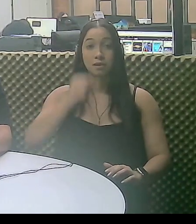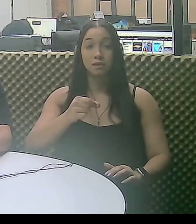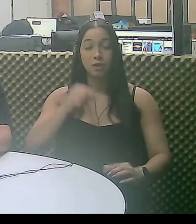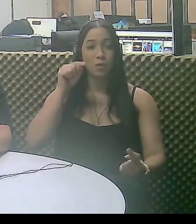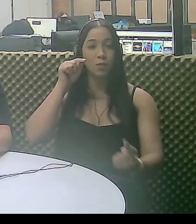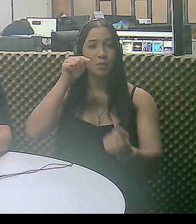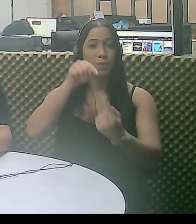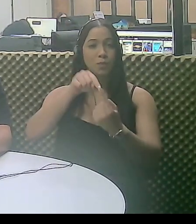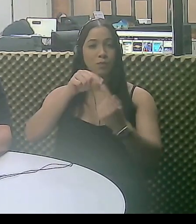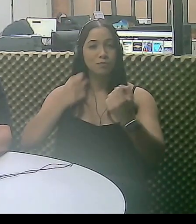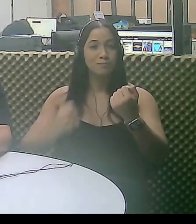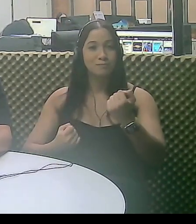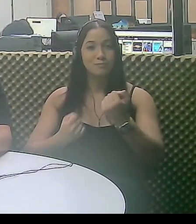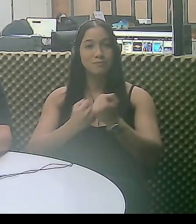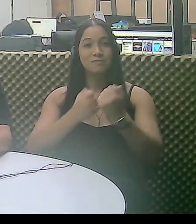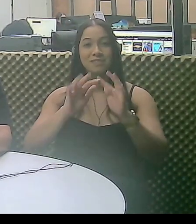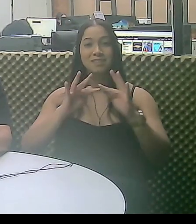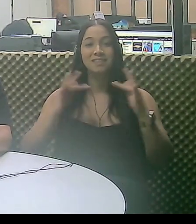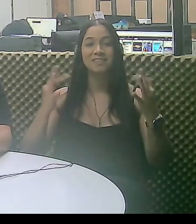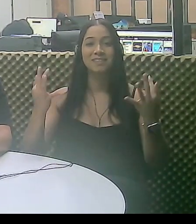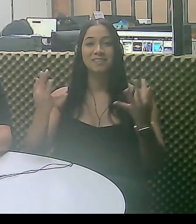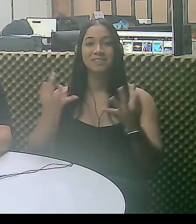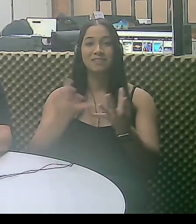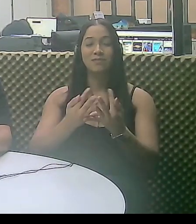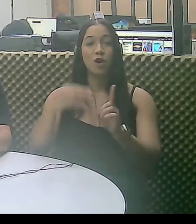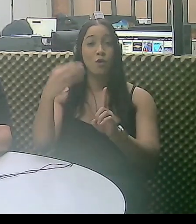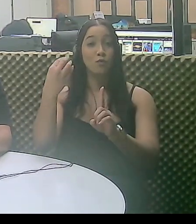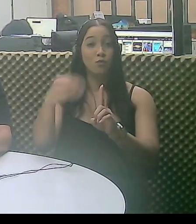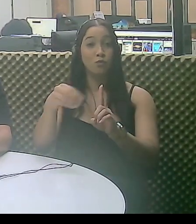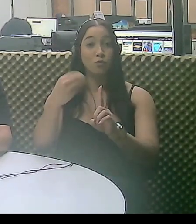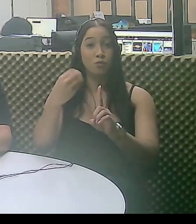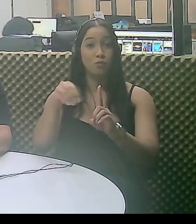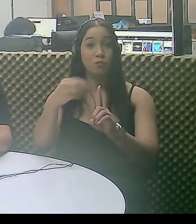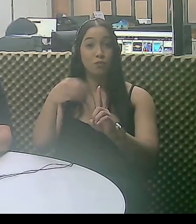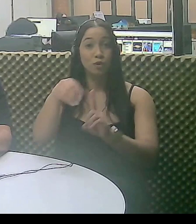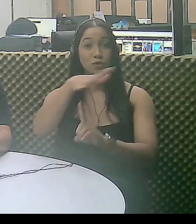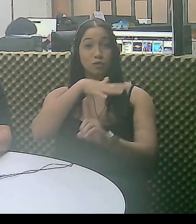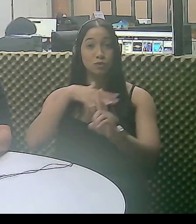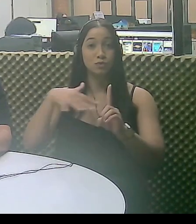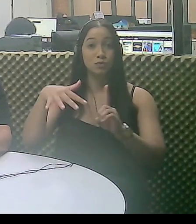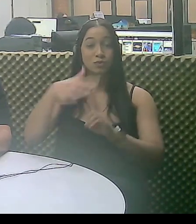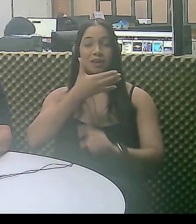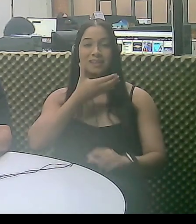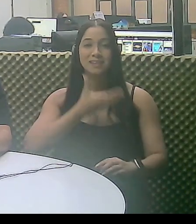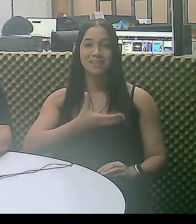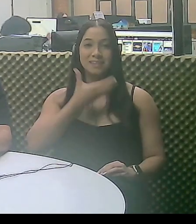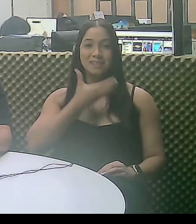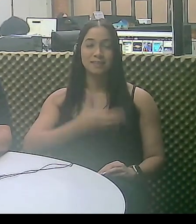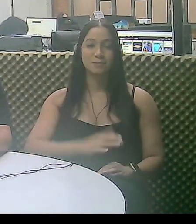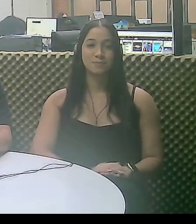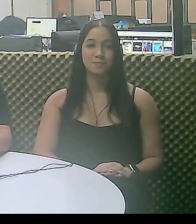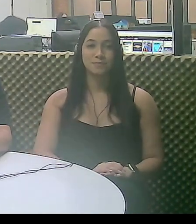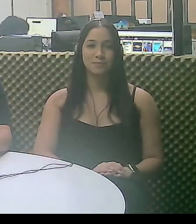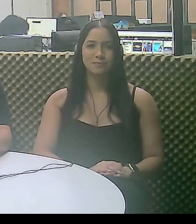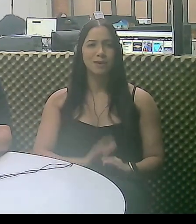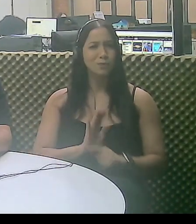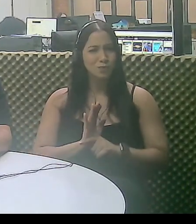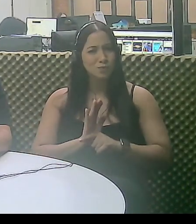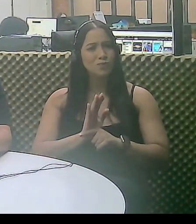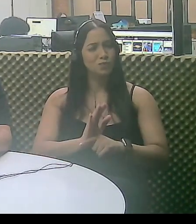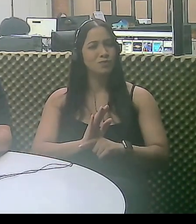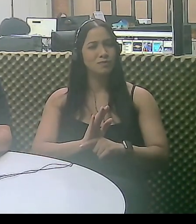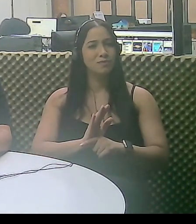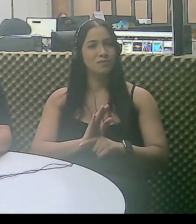o objetivo de apoiar famílias em situação de vulnerabilidade social neste Natal. Faça parte desta